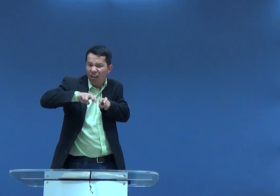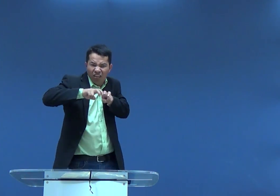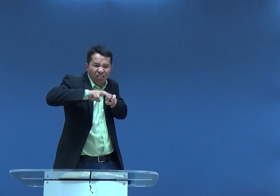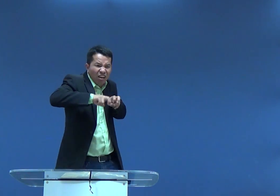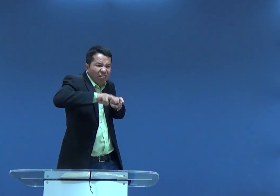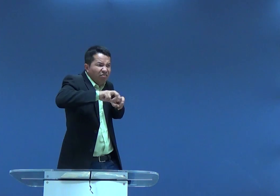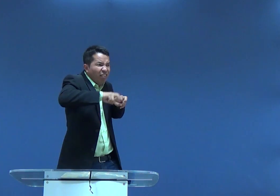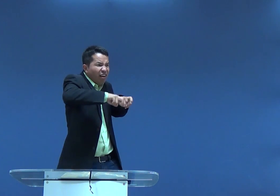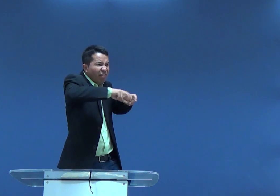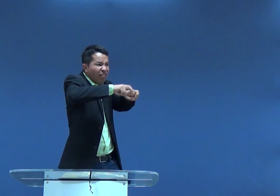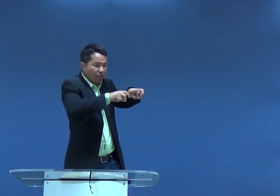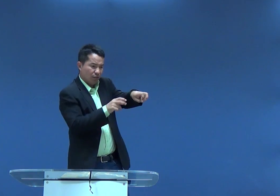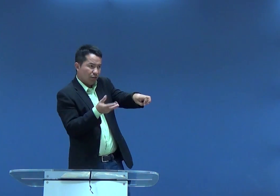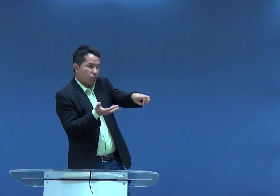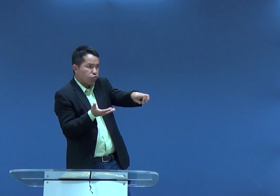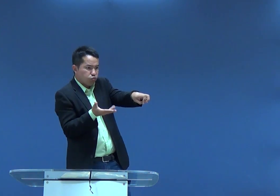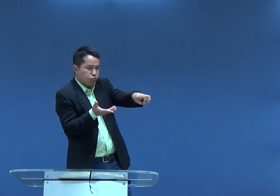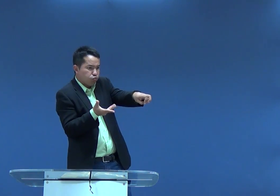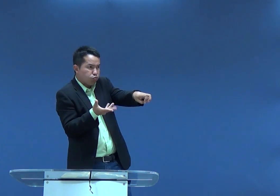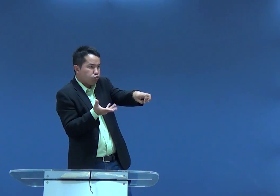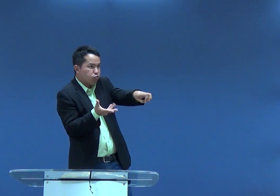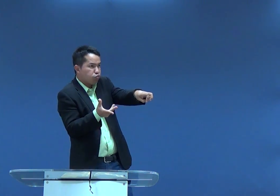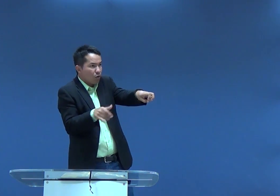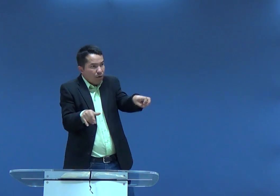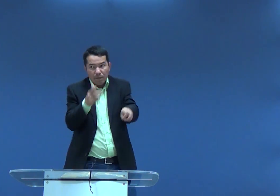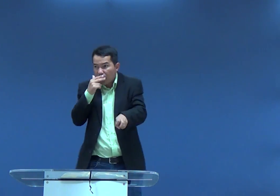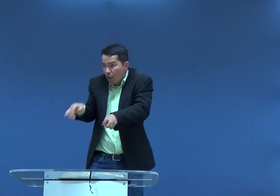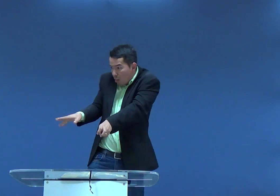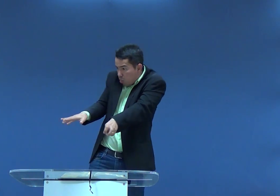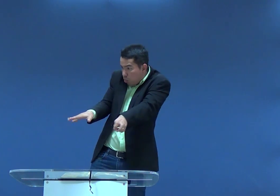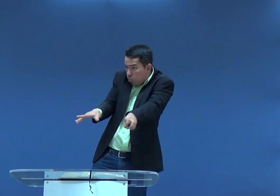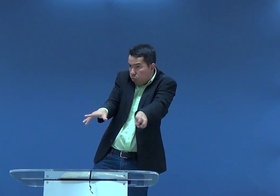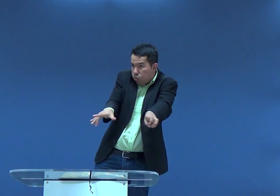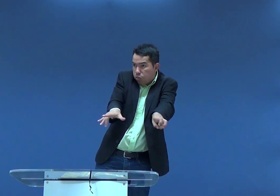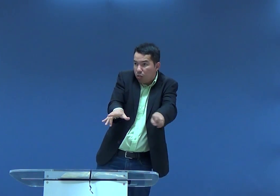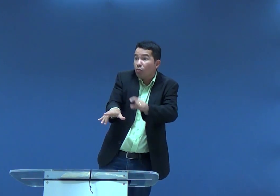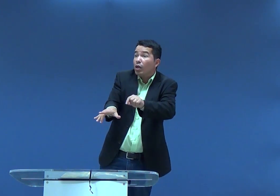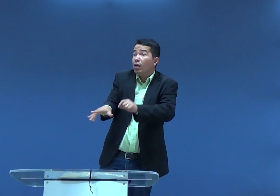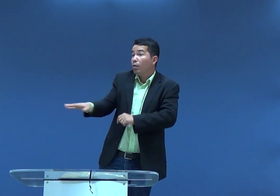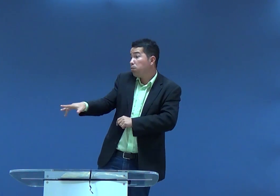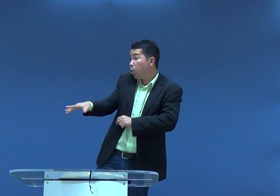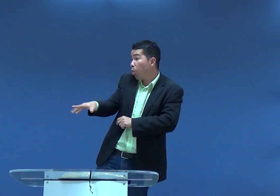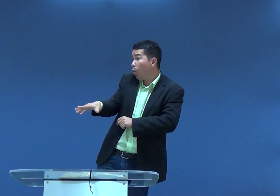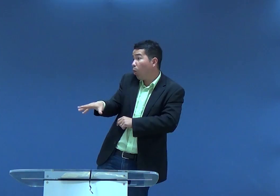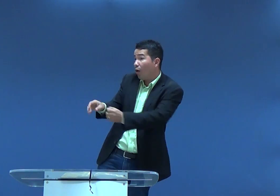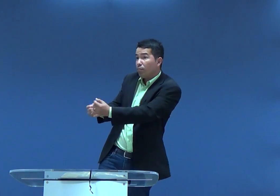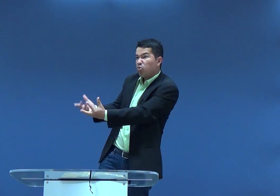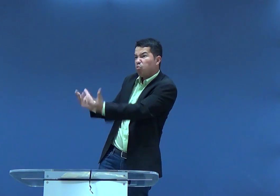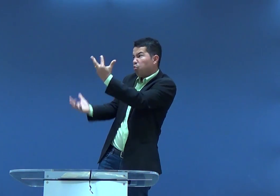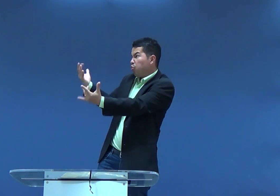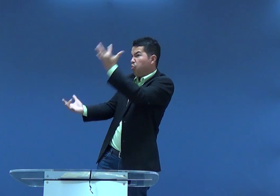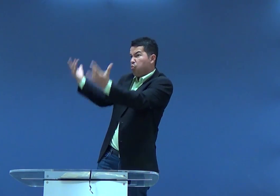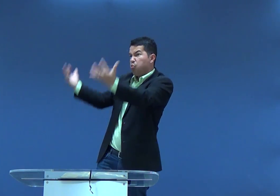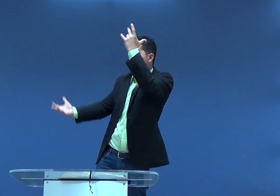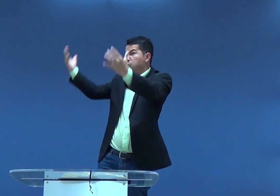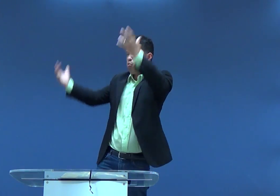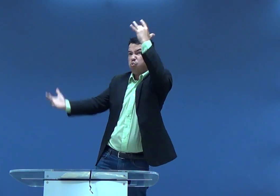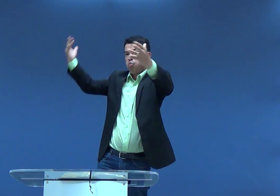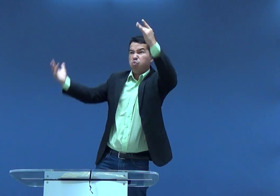e as raposas começaram a correr, elas não estavam mortas, elas estavam vivas. E parece que o fogo, que acabou pegando, acabou,